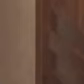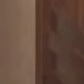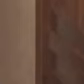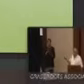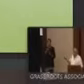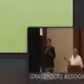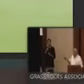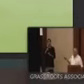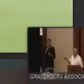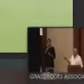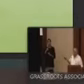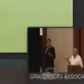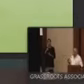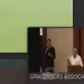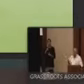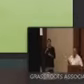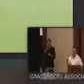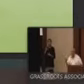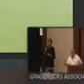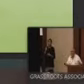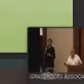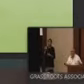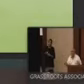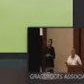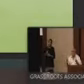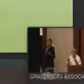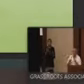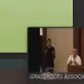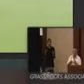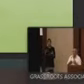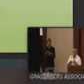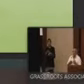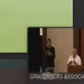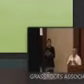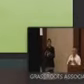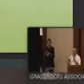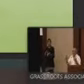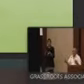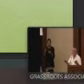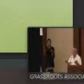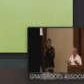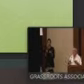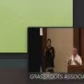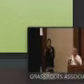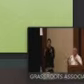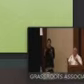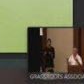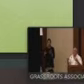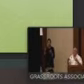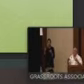tenemos... esto es todo artesanal. Yo no tengo estadígrafa, yo no